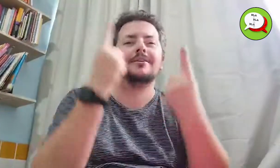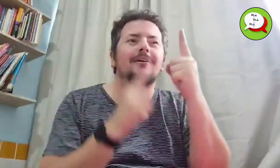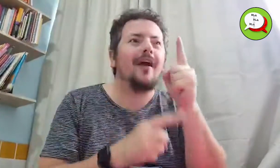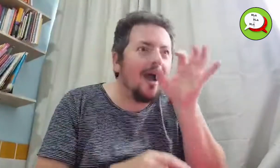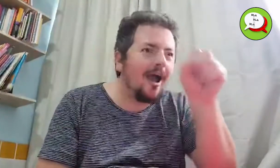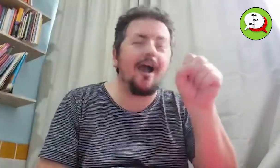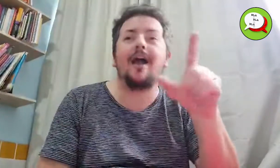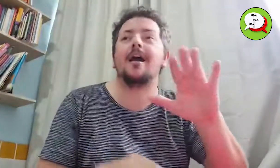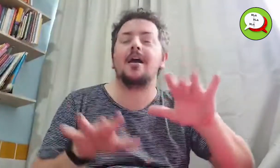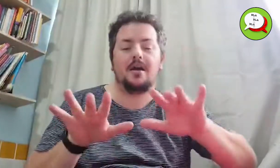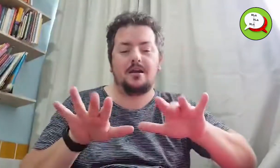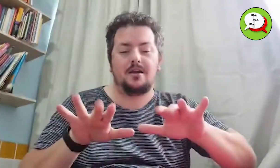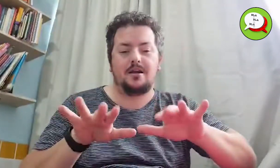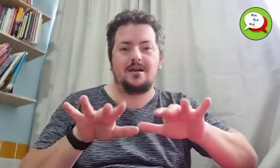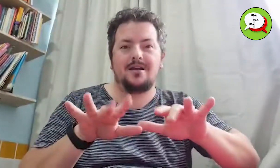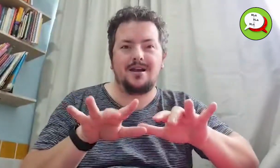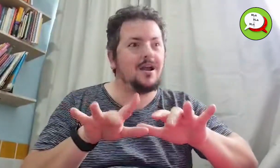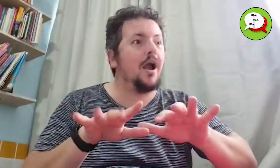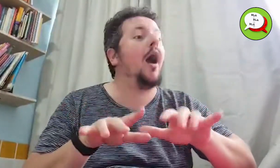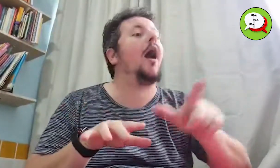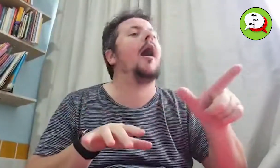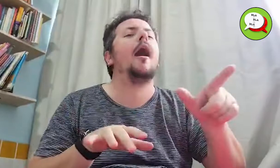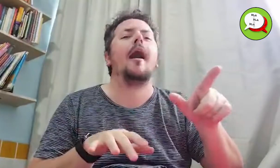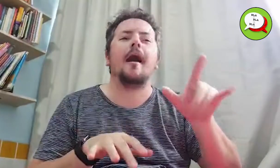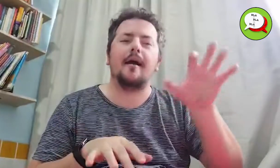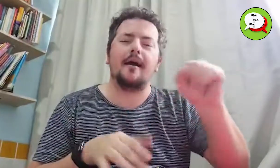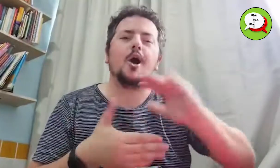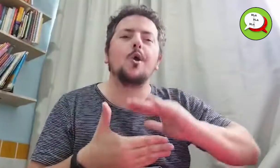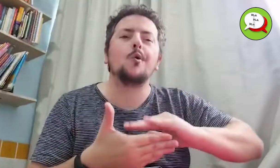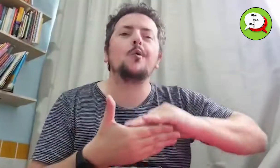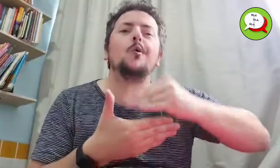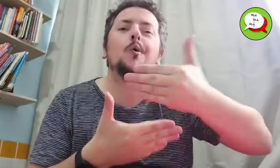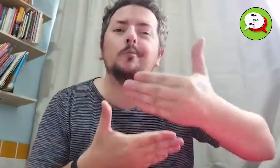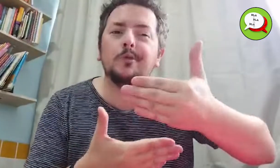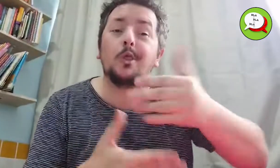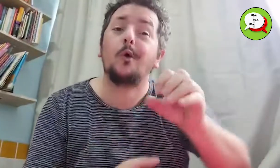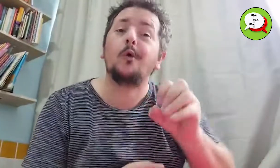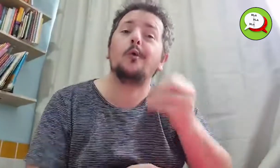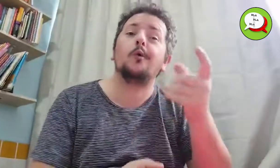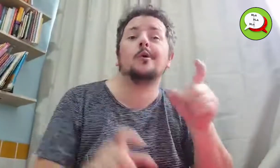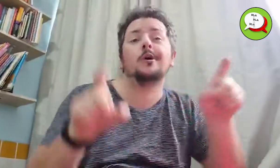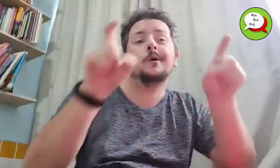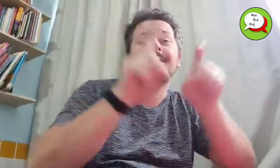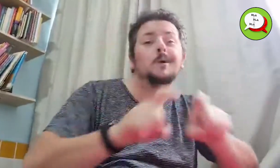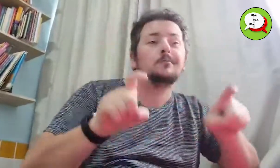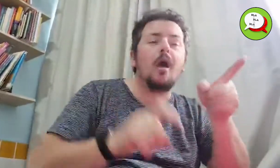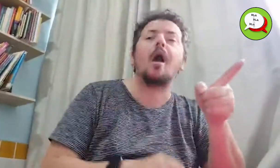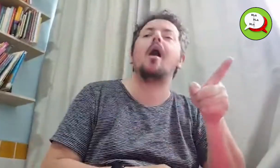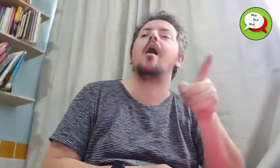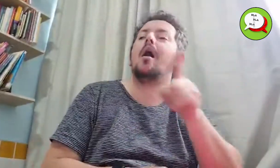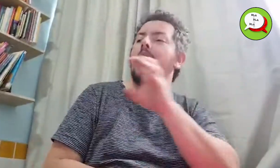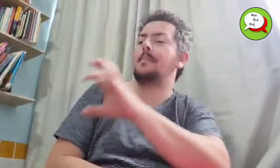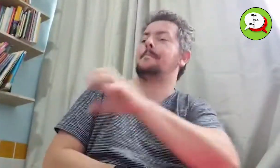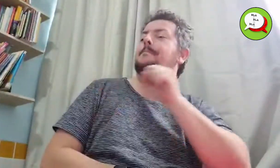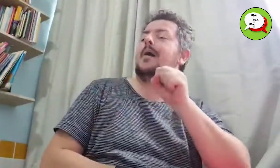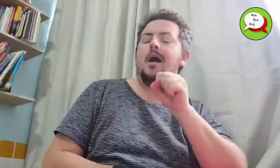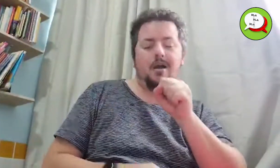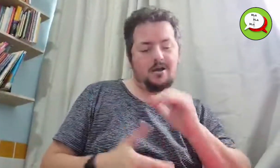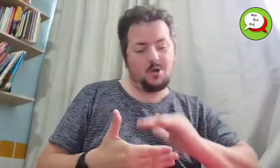usando gestos, né? E até misturam os gestos. Então, isso é muito legal, a gente utilizar o concreto